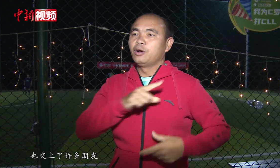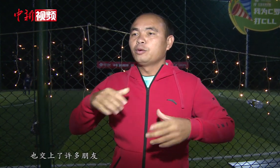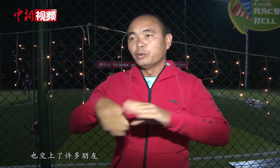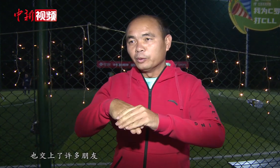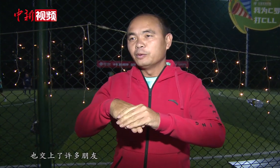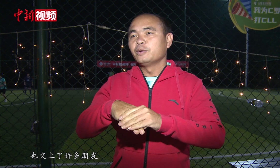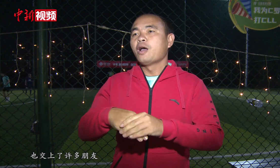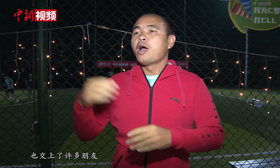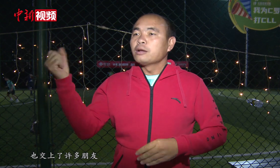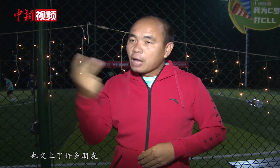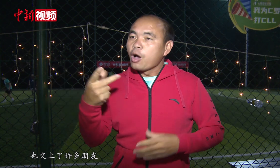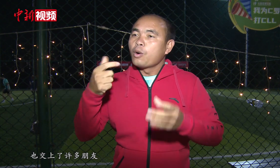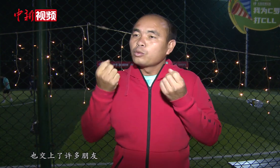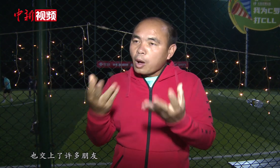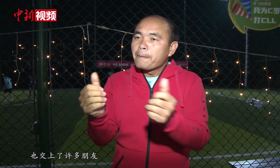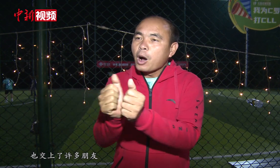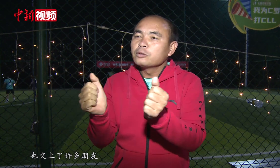也交上了许多朋友。